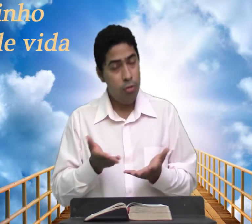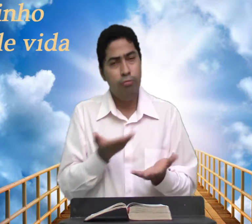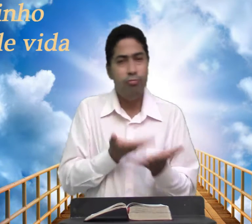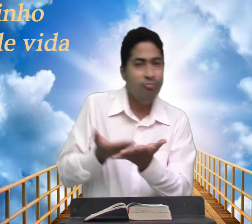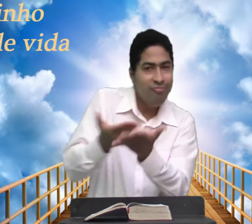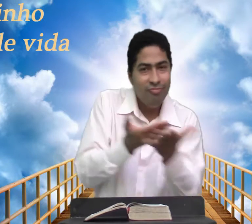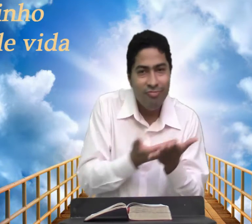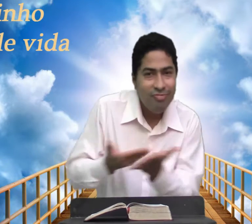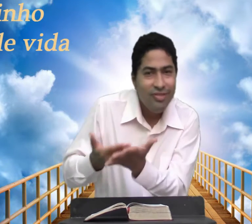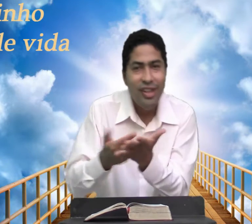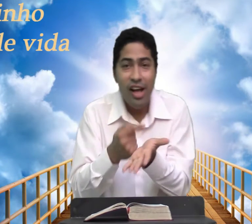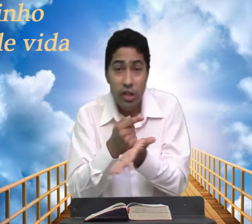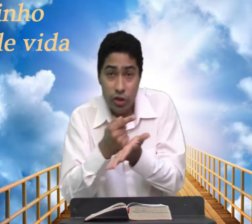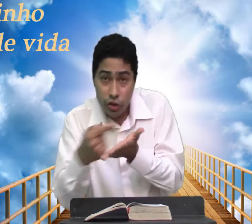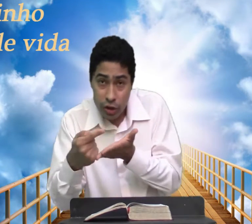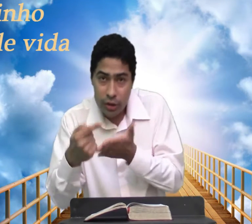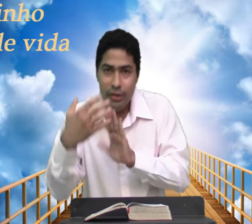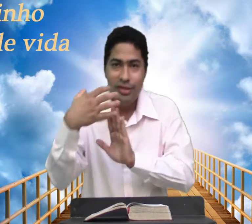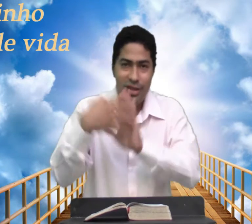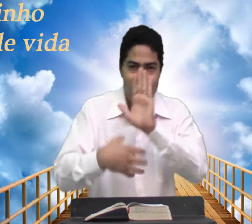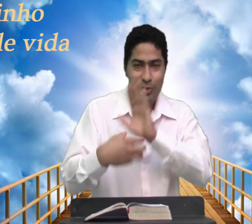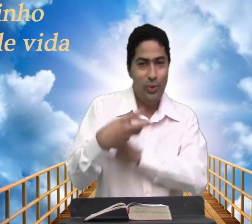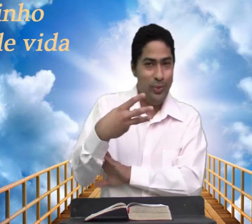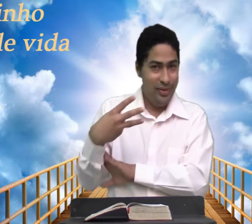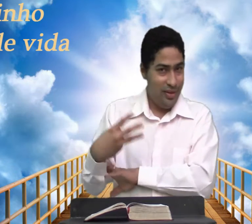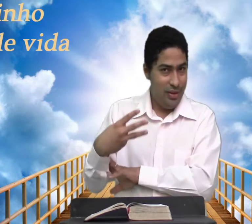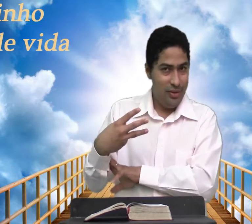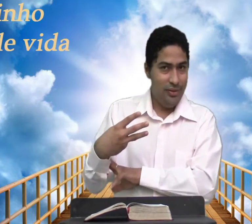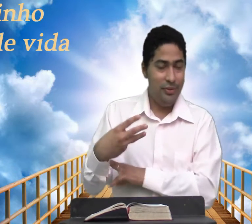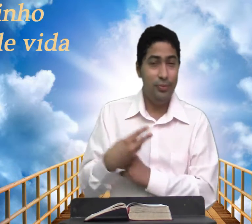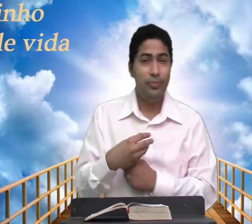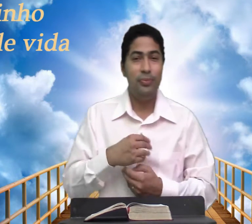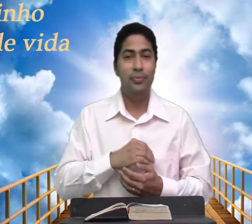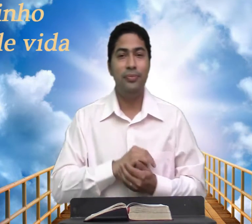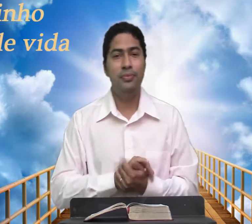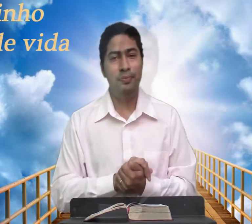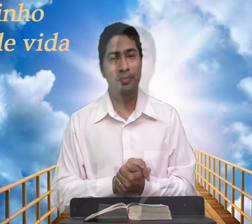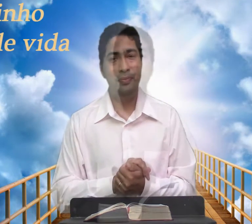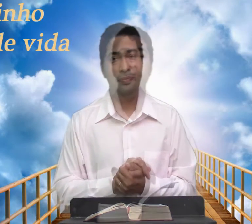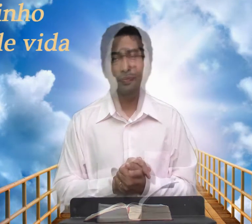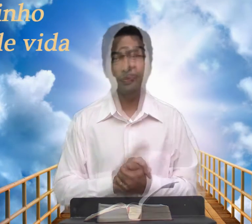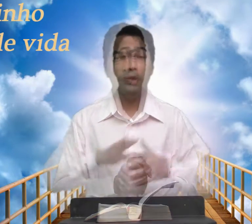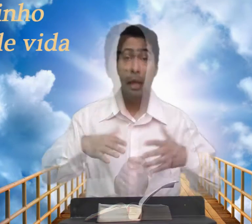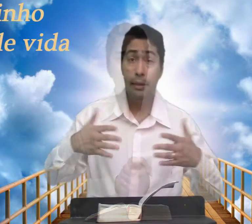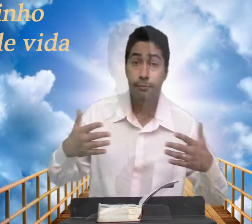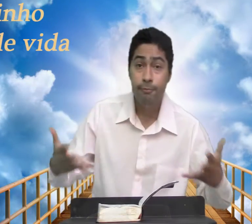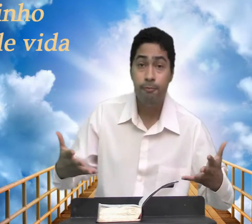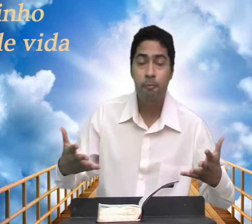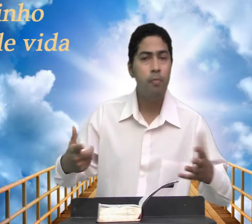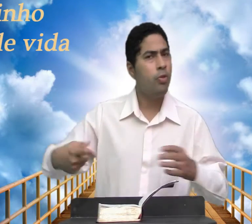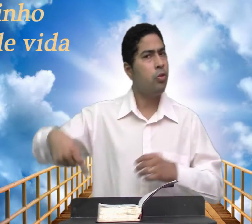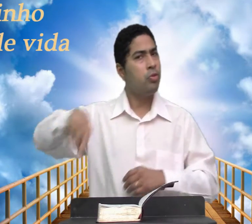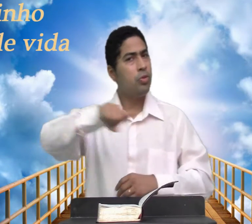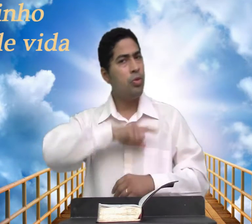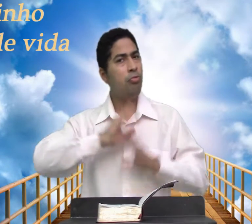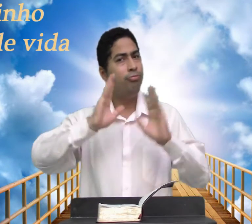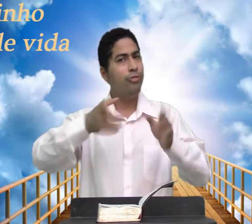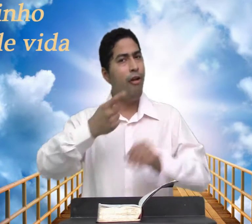agora sim, vamos voltar para ler em Gênesis capítulo 3. Então, nós já vimos